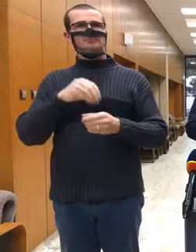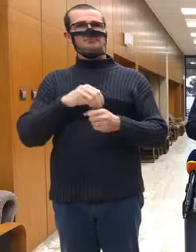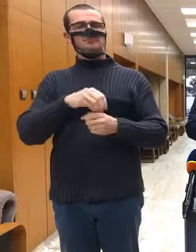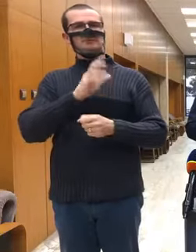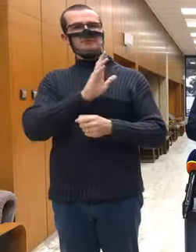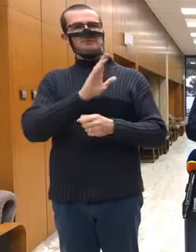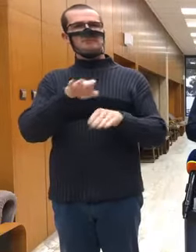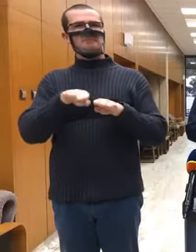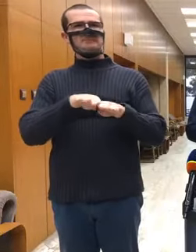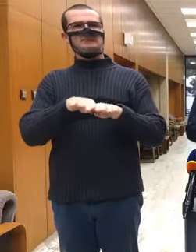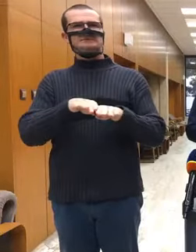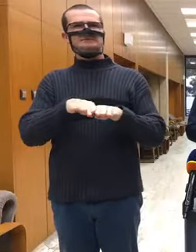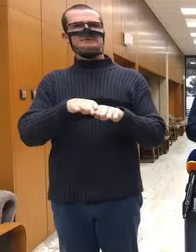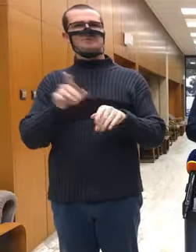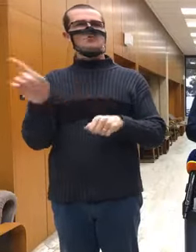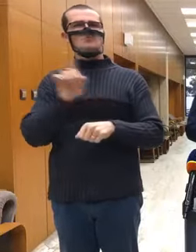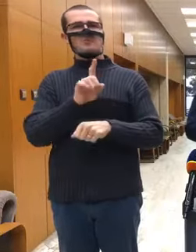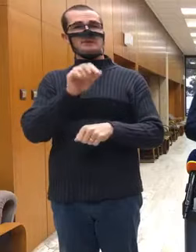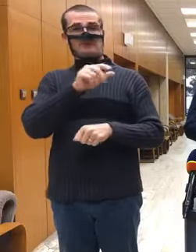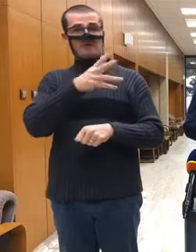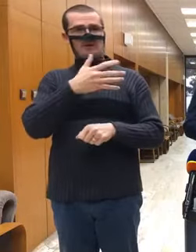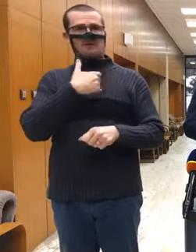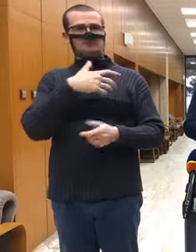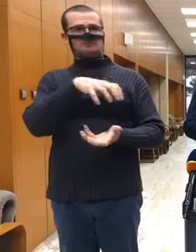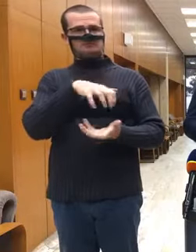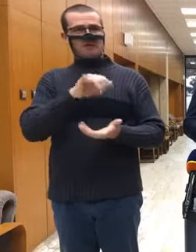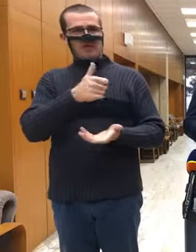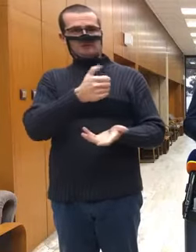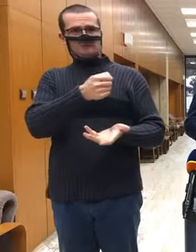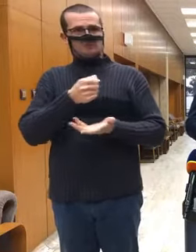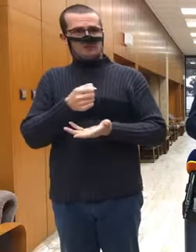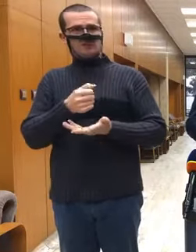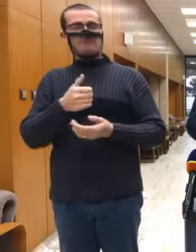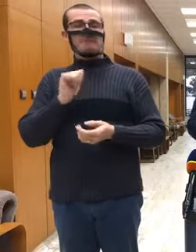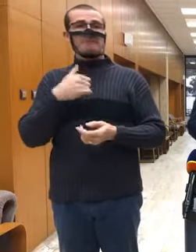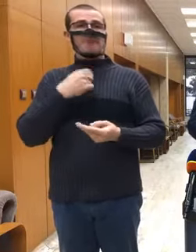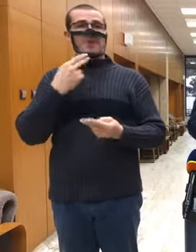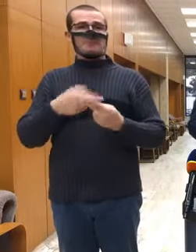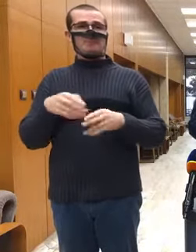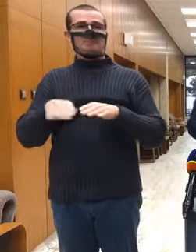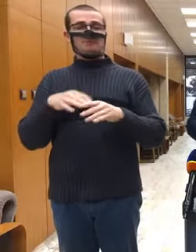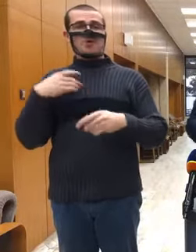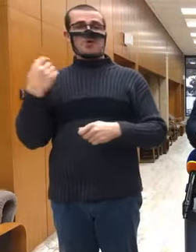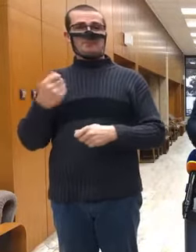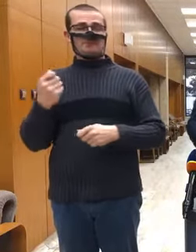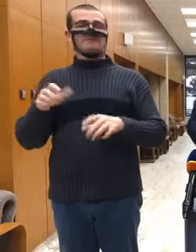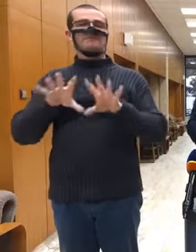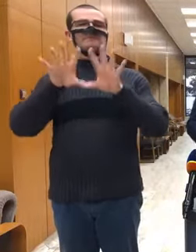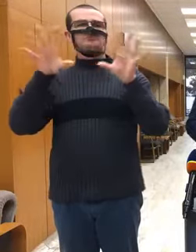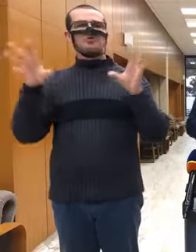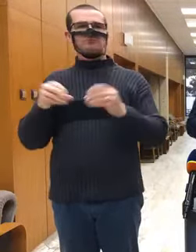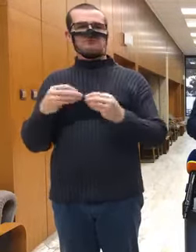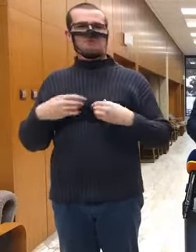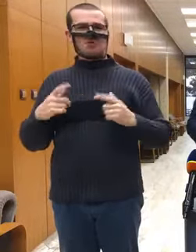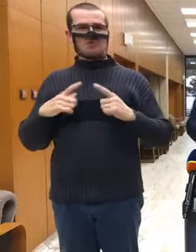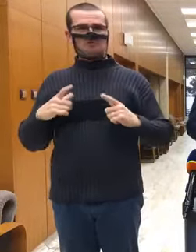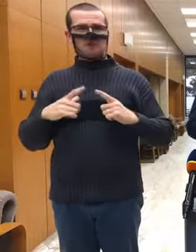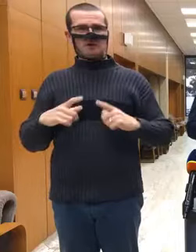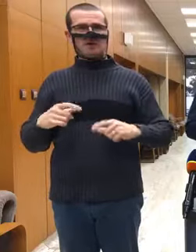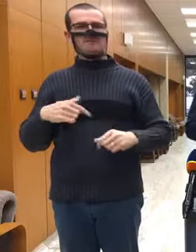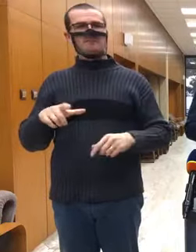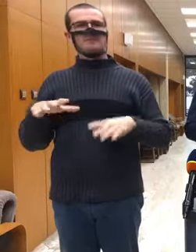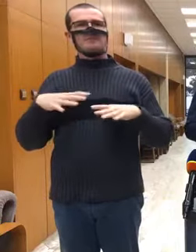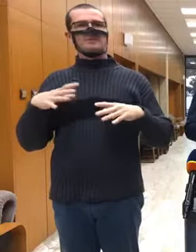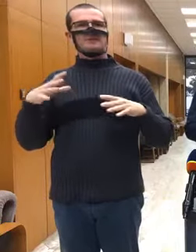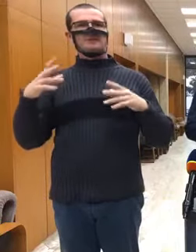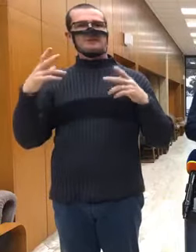nemalo vyčerpané ministerstvo dopravy. Čiže ja viem odpovedať za ministerstvo hospodárstva, ale všeobecne očakávam, že pani